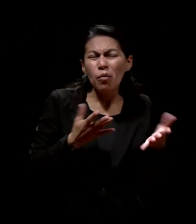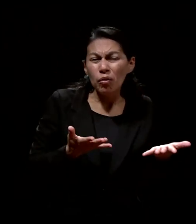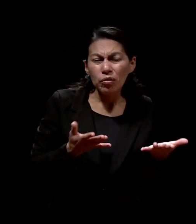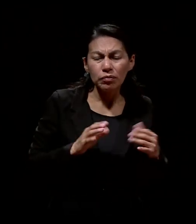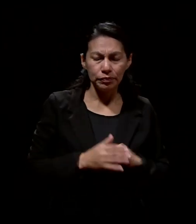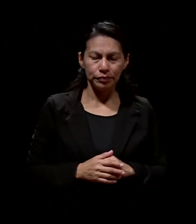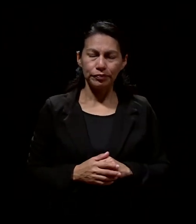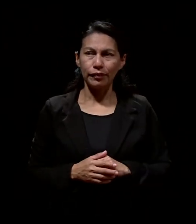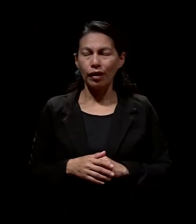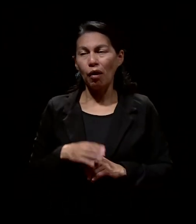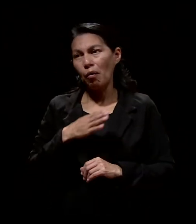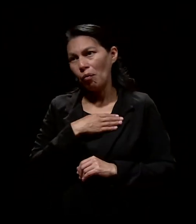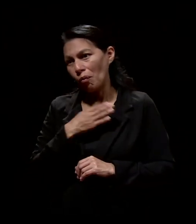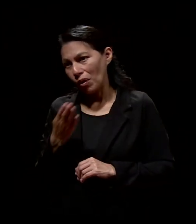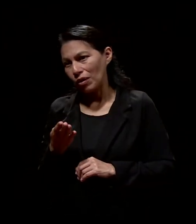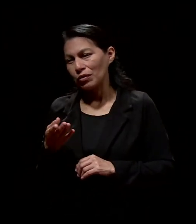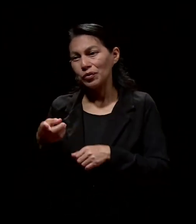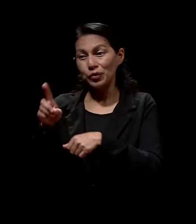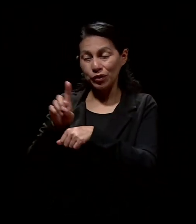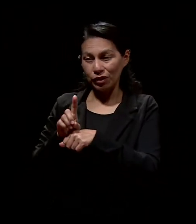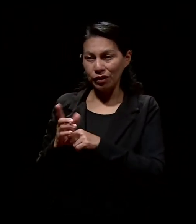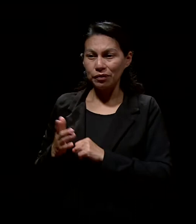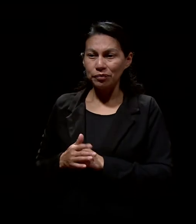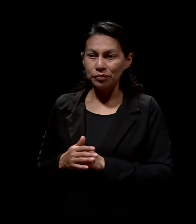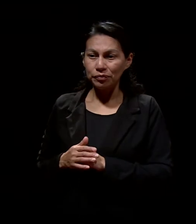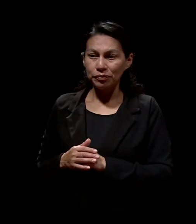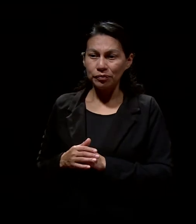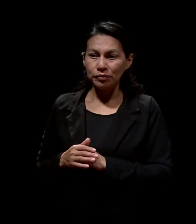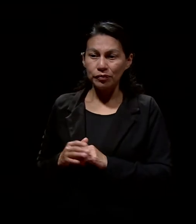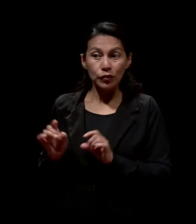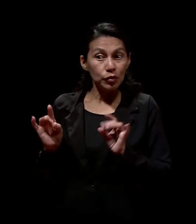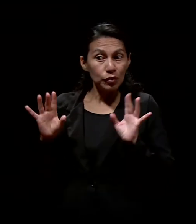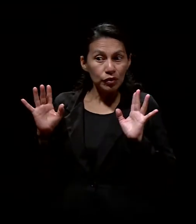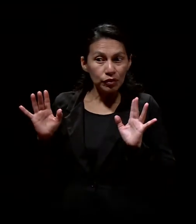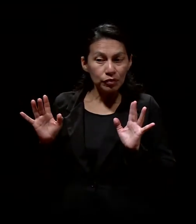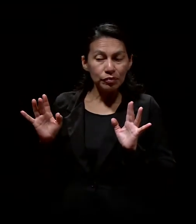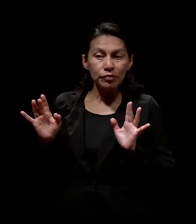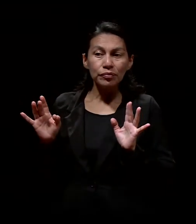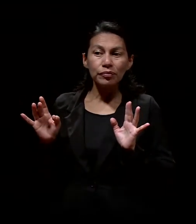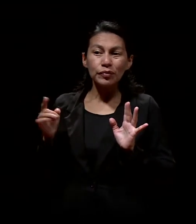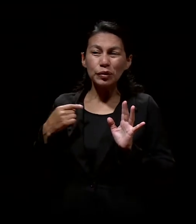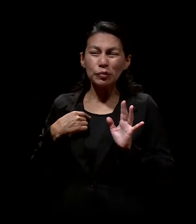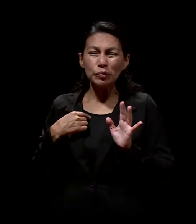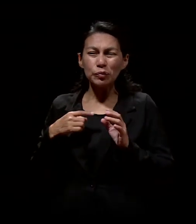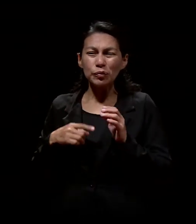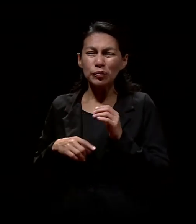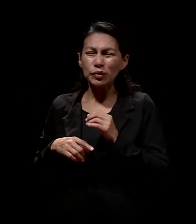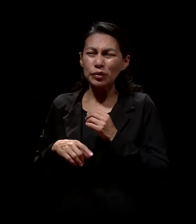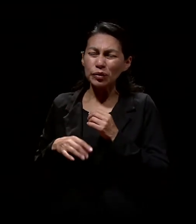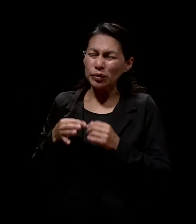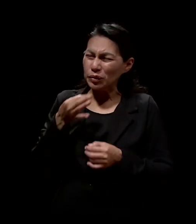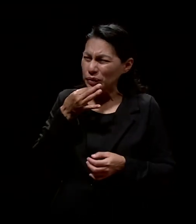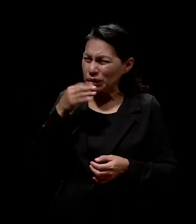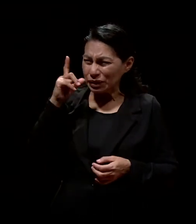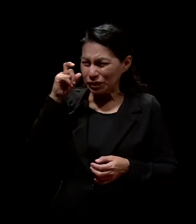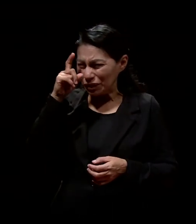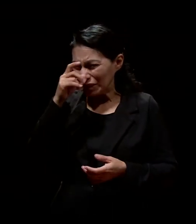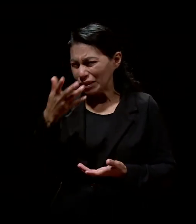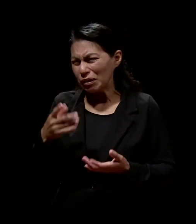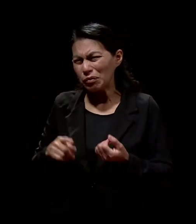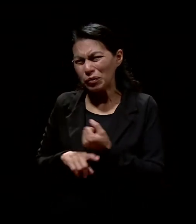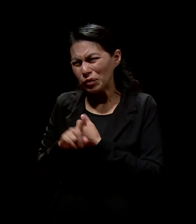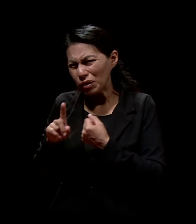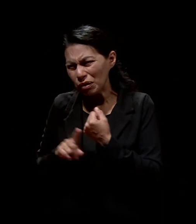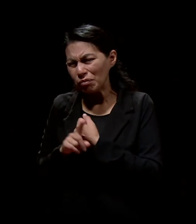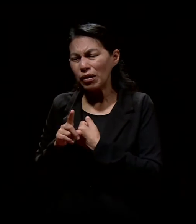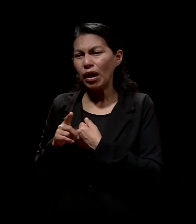¿Cómo surgió esta idea? Cuéntanos. Bueno, una de las ocasiones en las que yo estaba pasando un momento difícil, yo